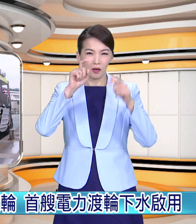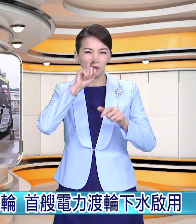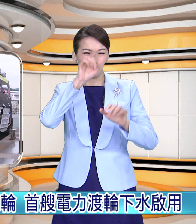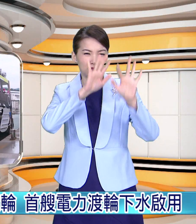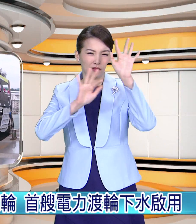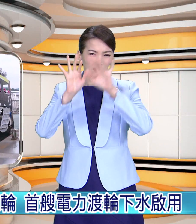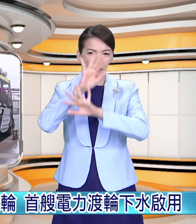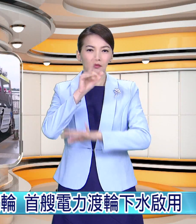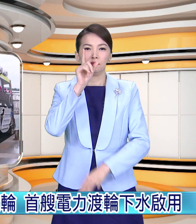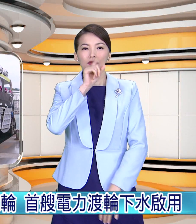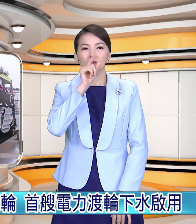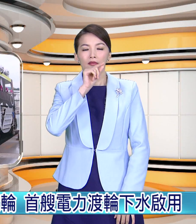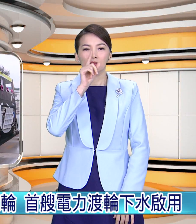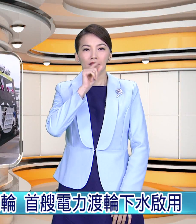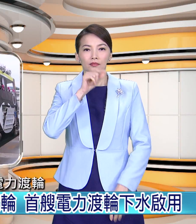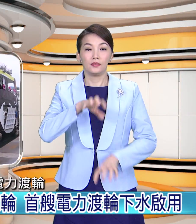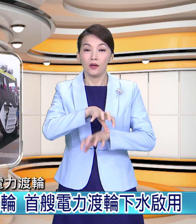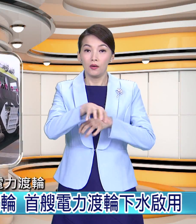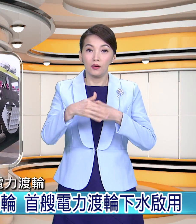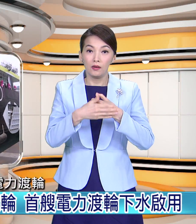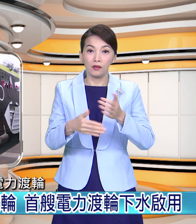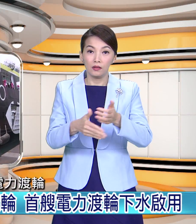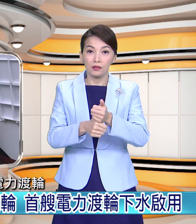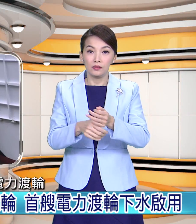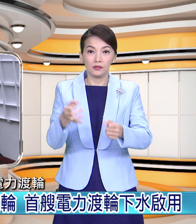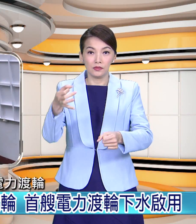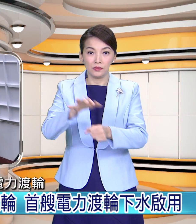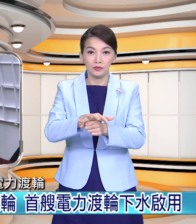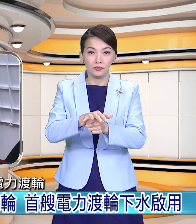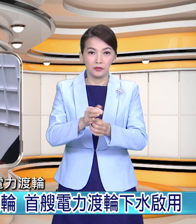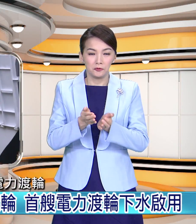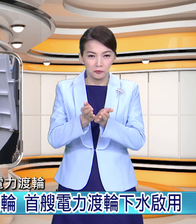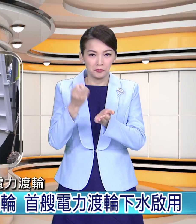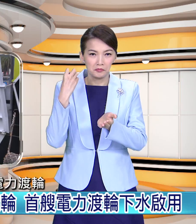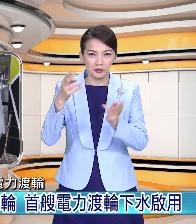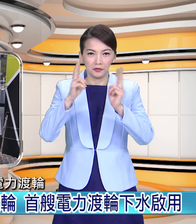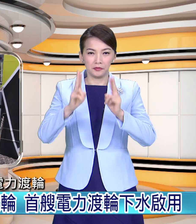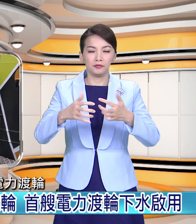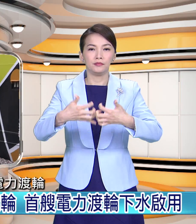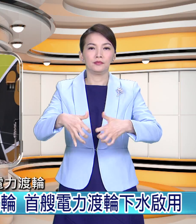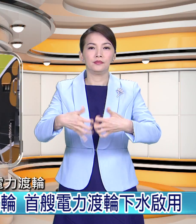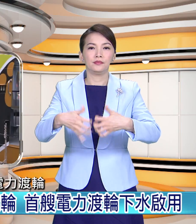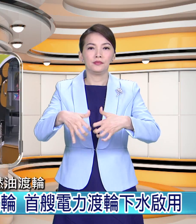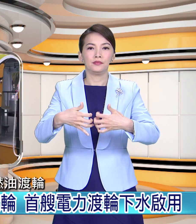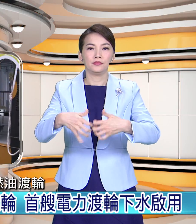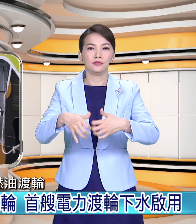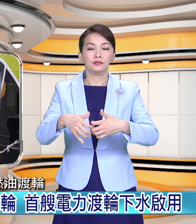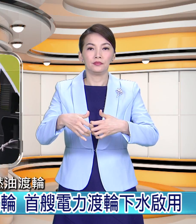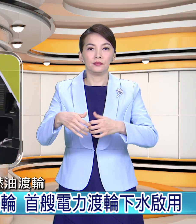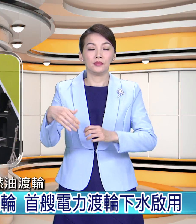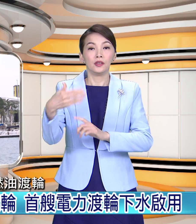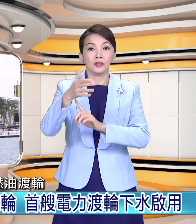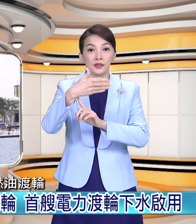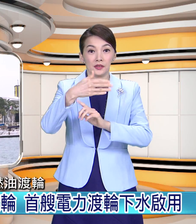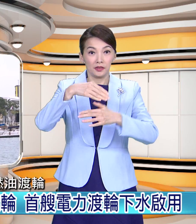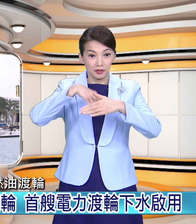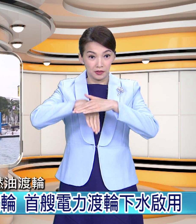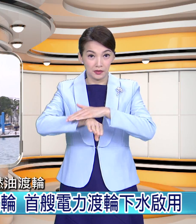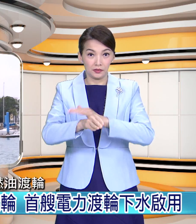高雄空污严重，环保署补助打造电力渡轮，要汰换旗津的老燃油渡